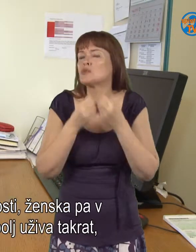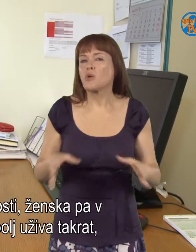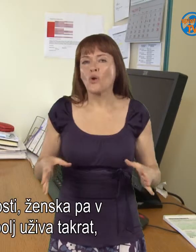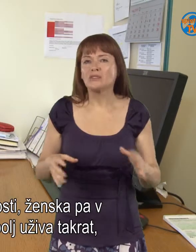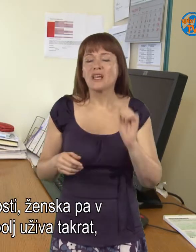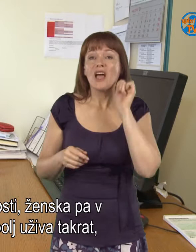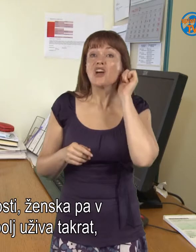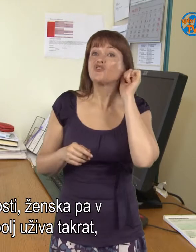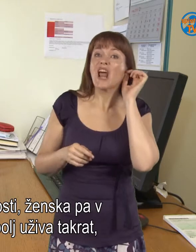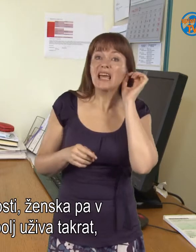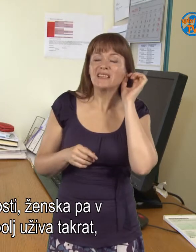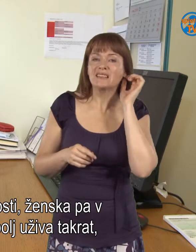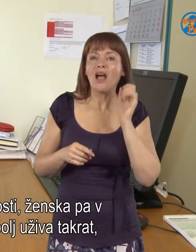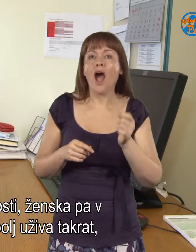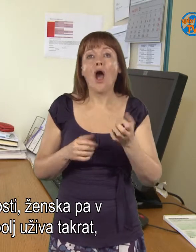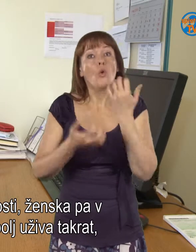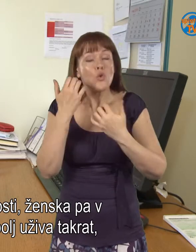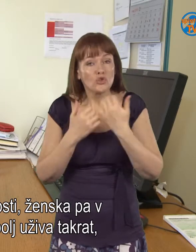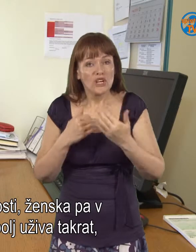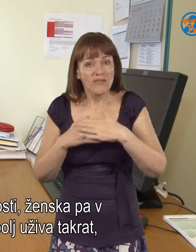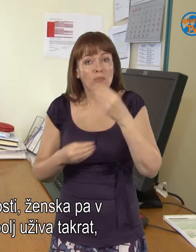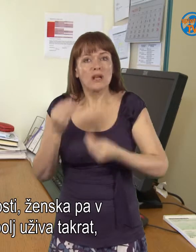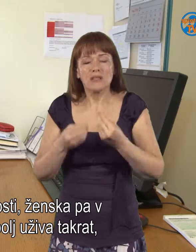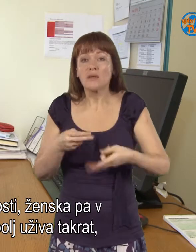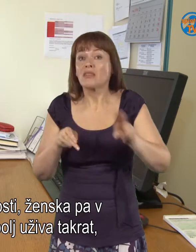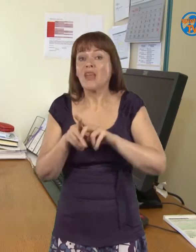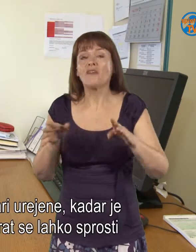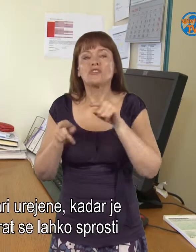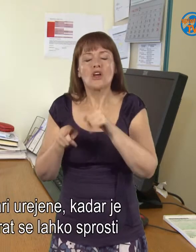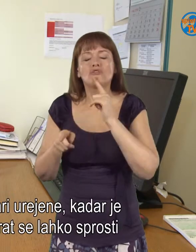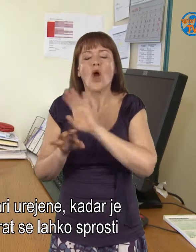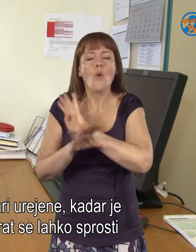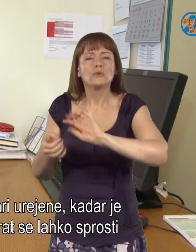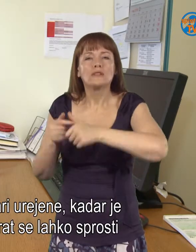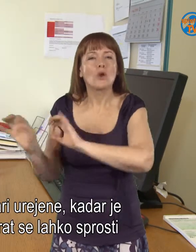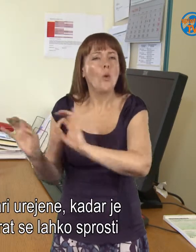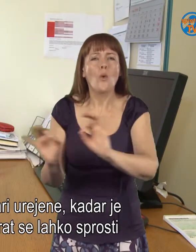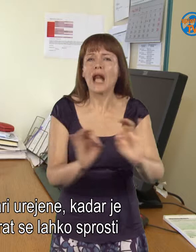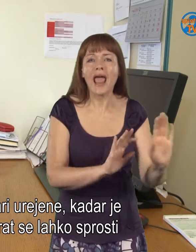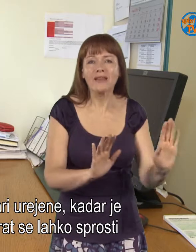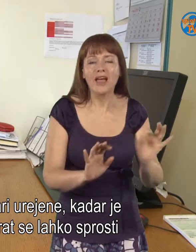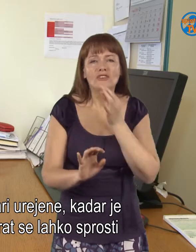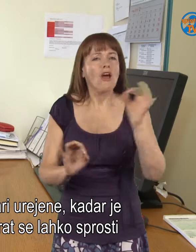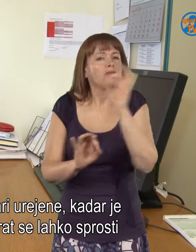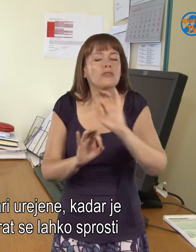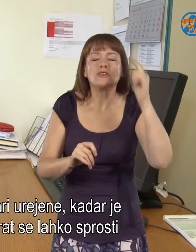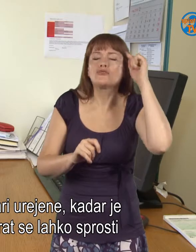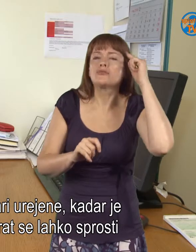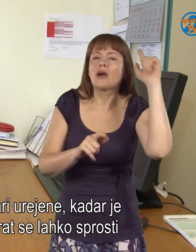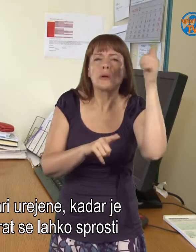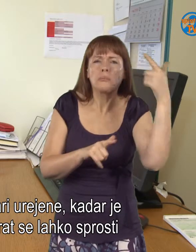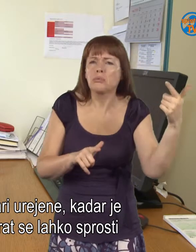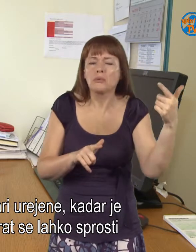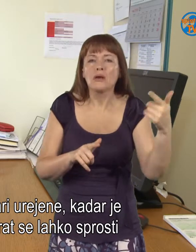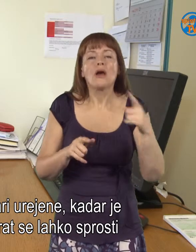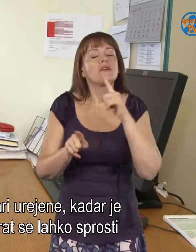sprosti, ženska pa v spolnosti najbolj uživa takrat, kadar so vse stvari urejene, kadar je nič ne skrbi,